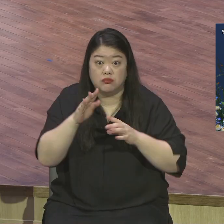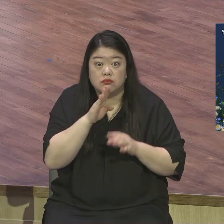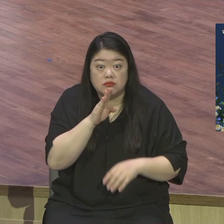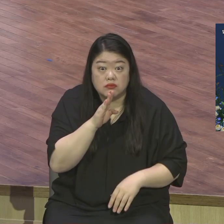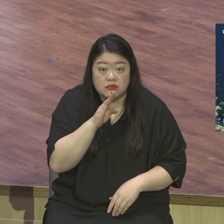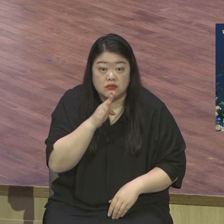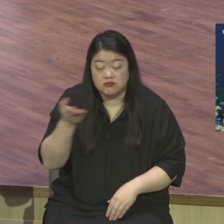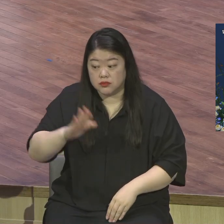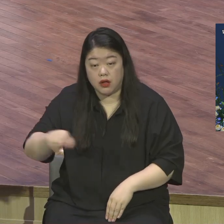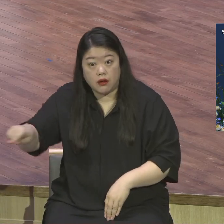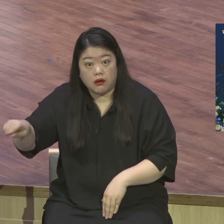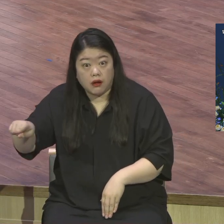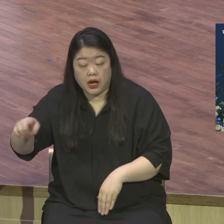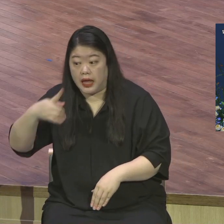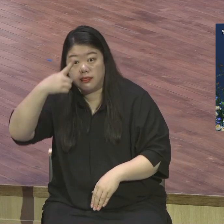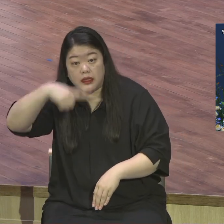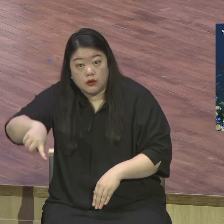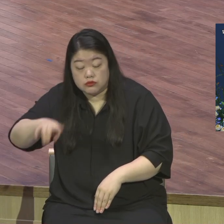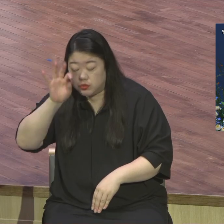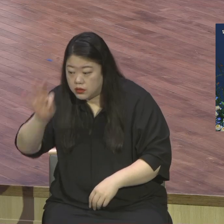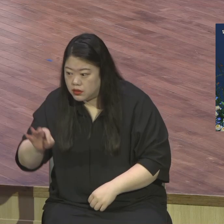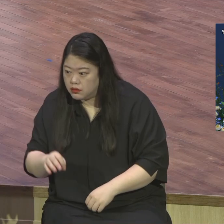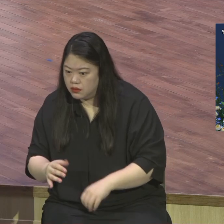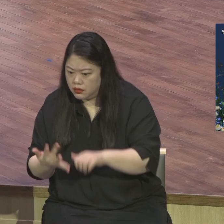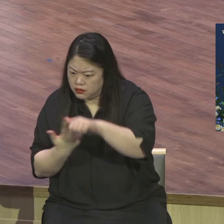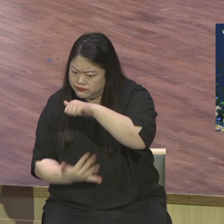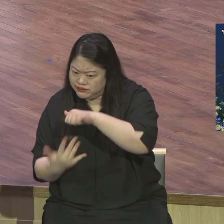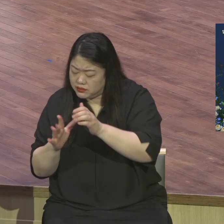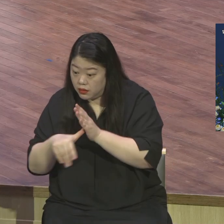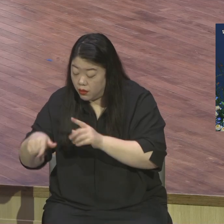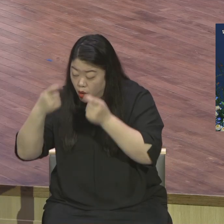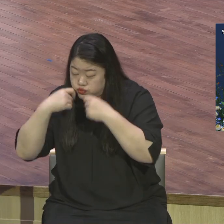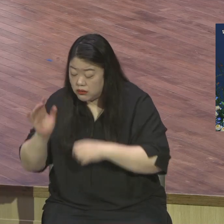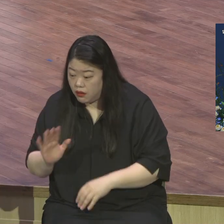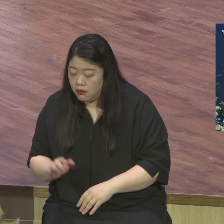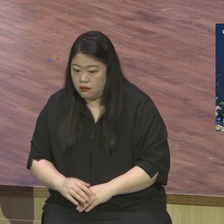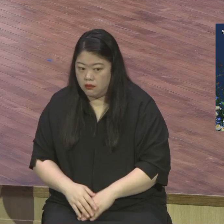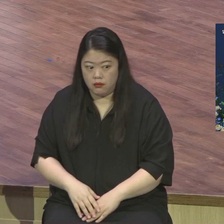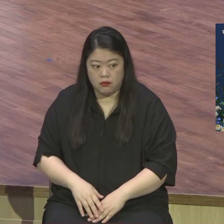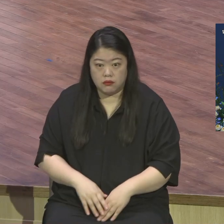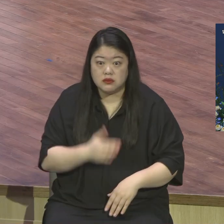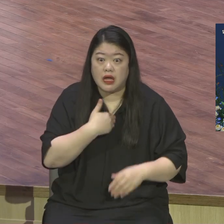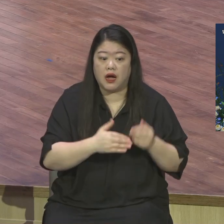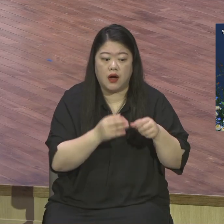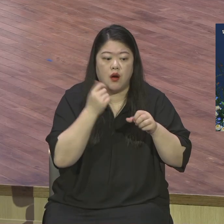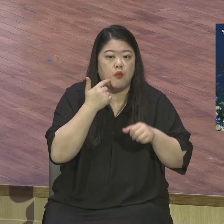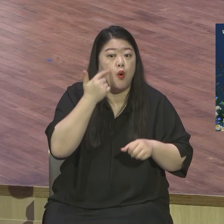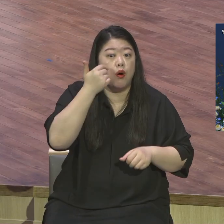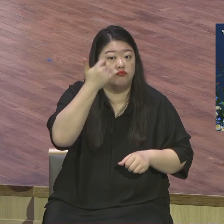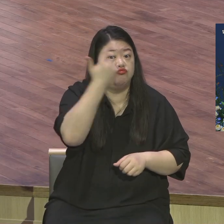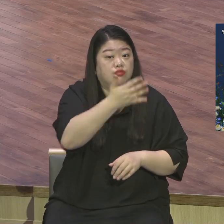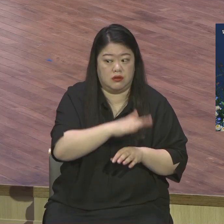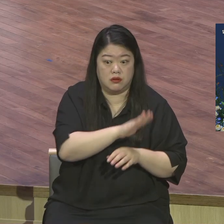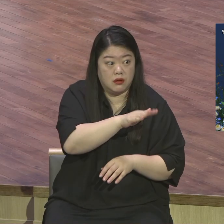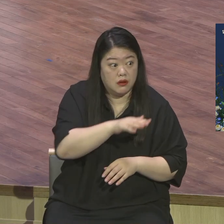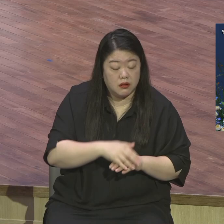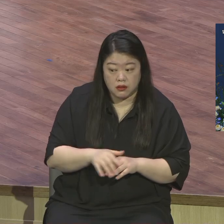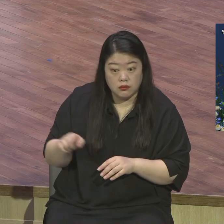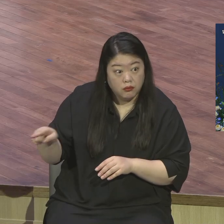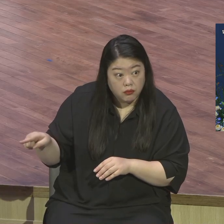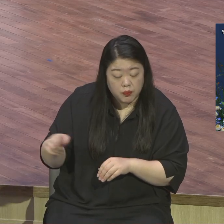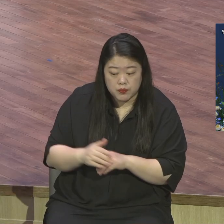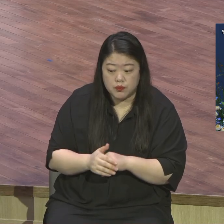그런데 내가 하도 신기해서 물었어요. 성교사에게. 왜 이 태국 사람들은 이렇게 부모님